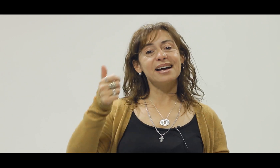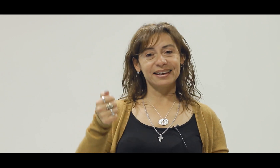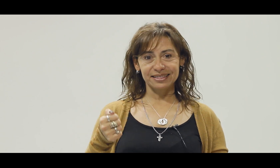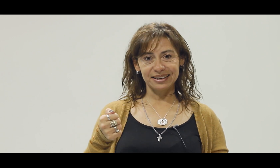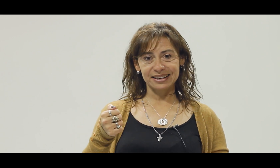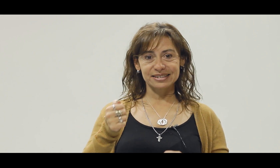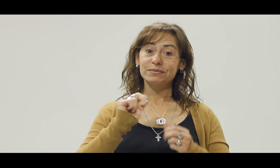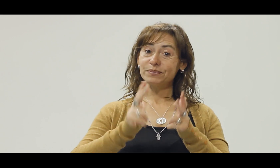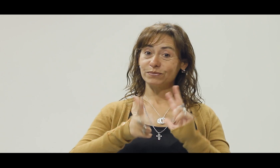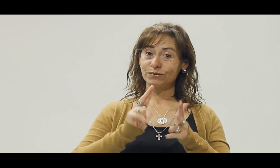Argentinas.